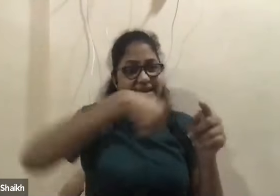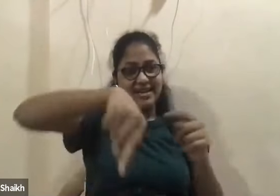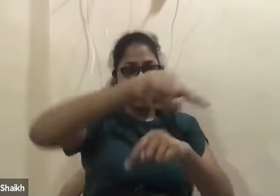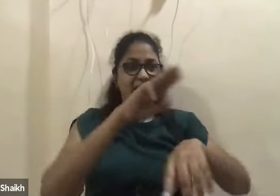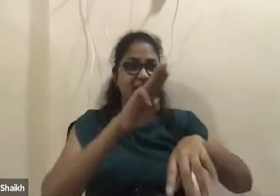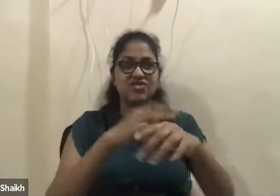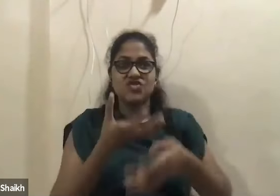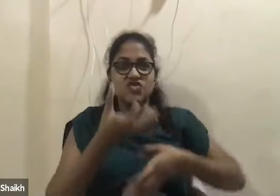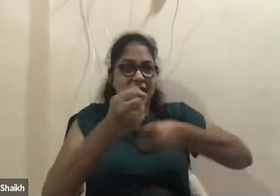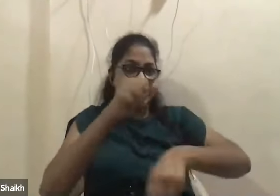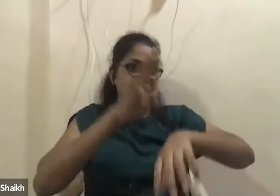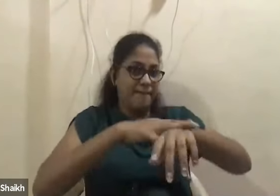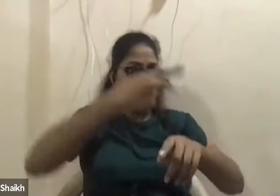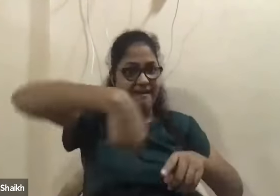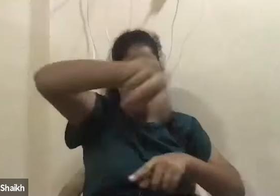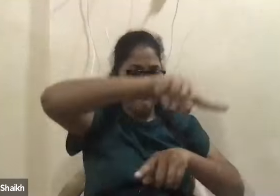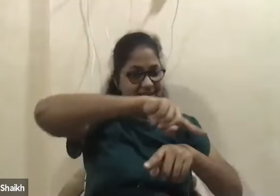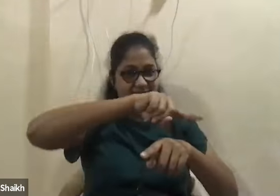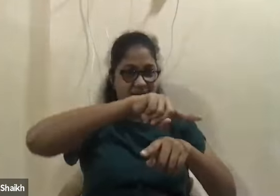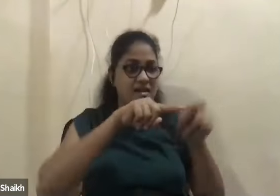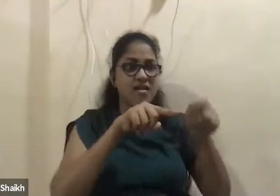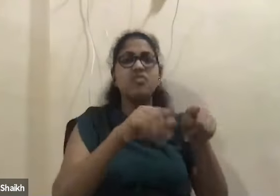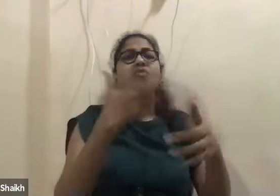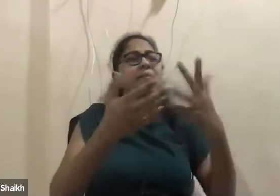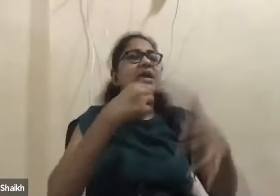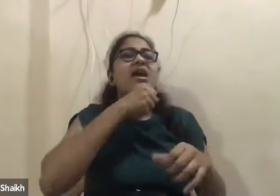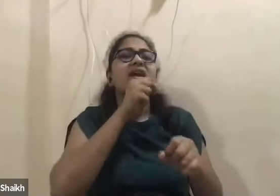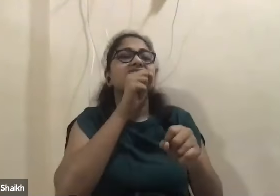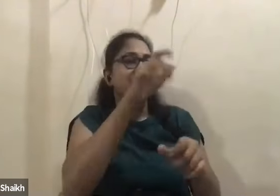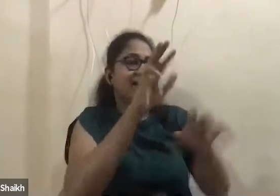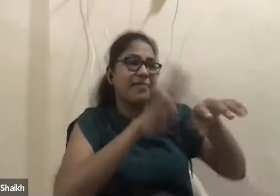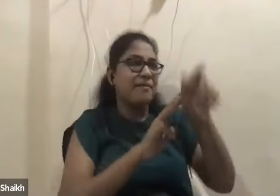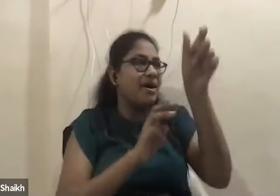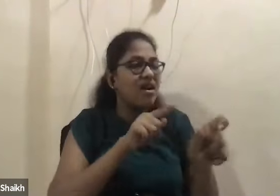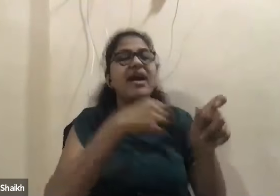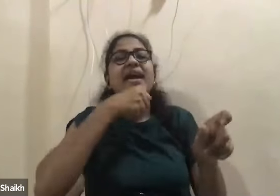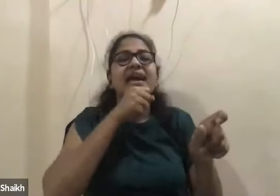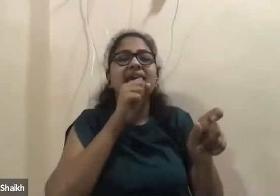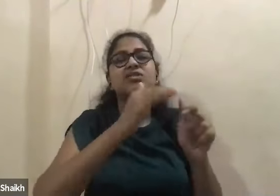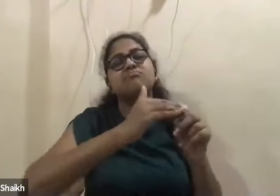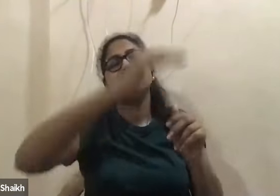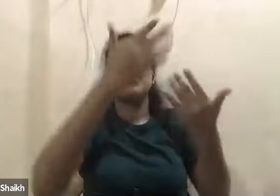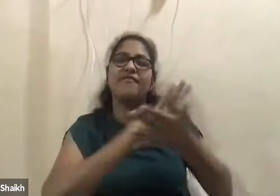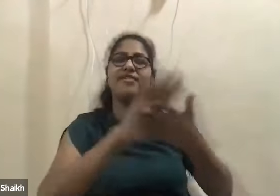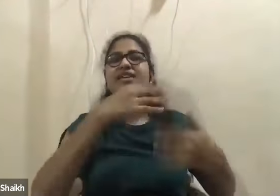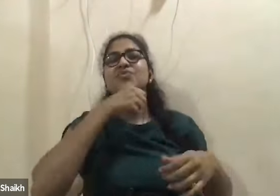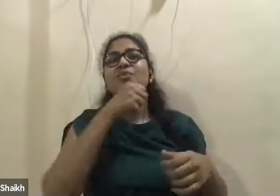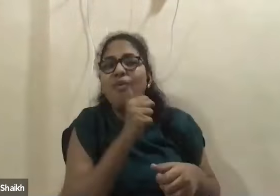लीजिए कि किसी ट्रस्टी की भी उम्र हो जाएगी, या कुछ अचानक हो जा सकता है, बीमार हो जा सकते हैं, and they then would want